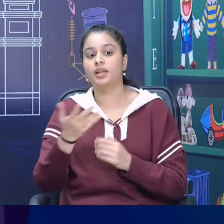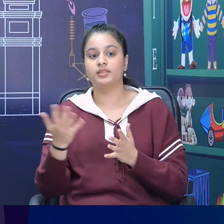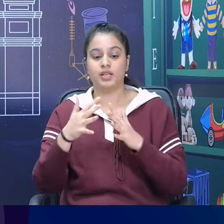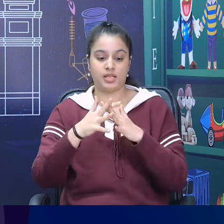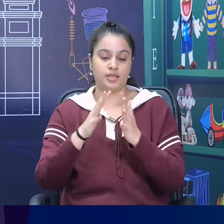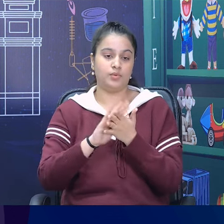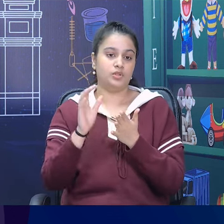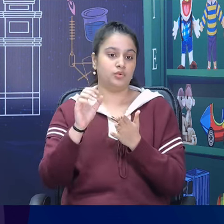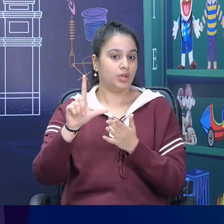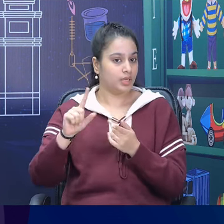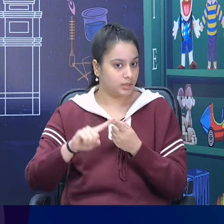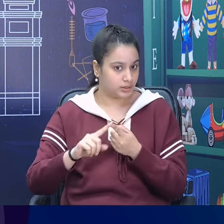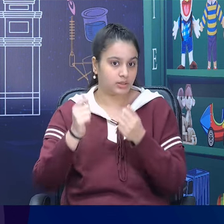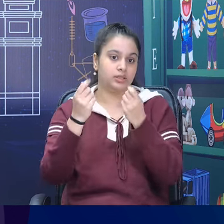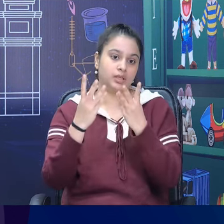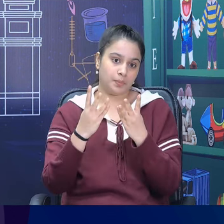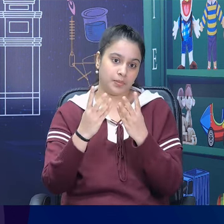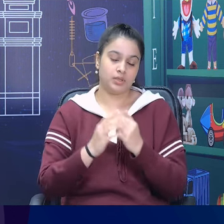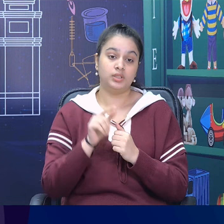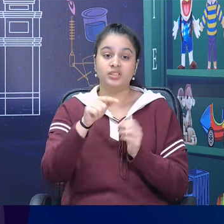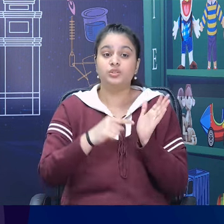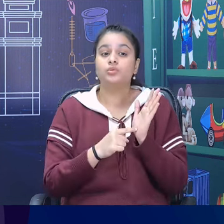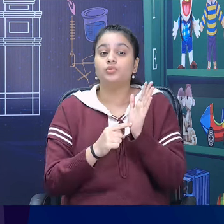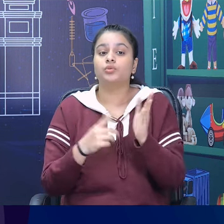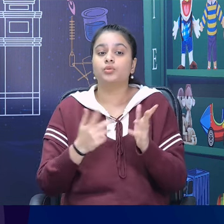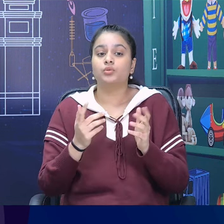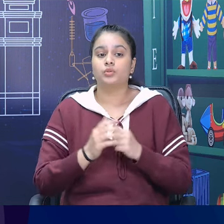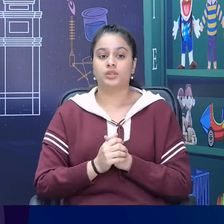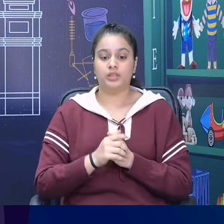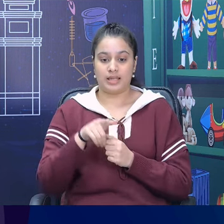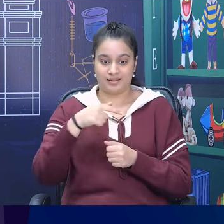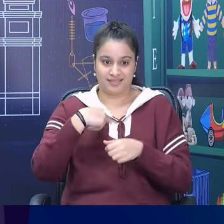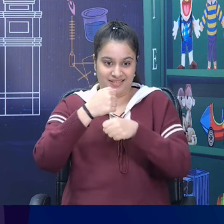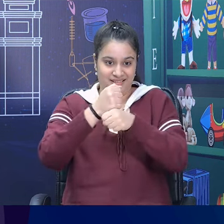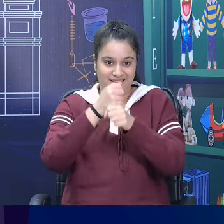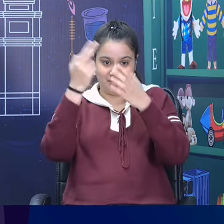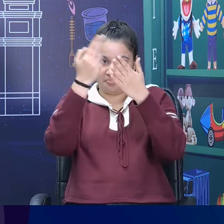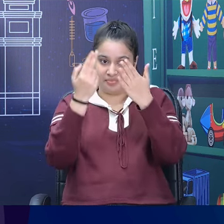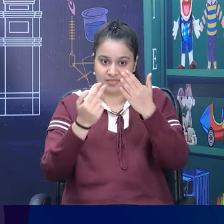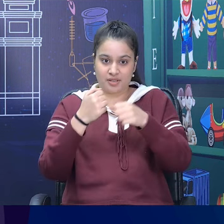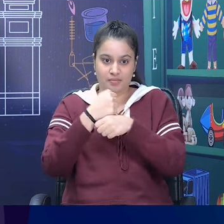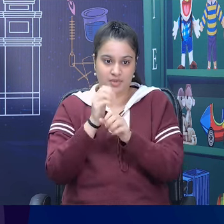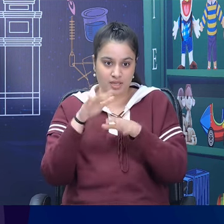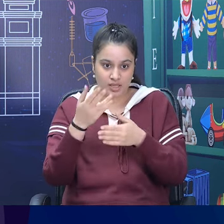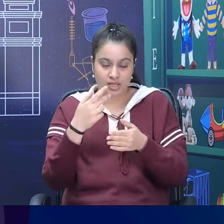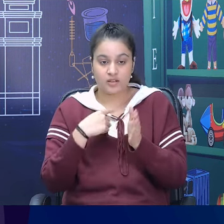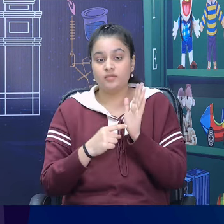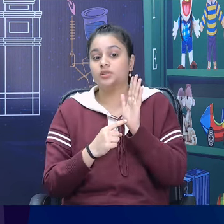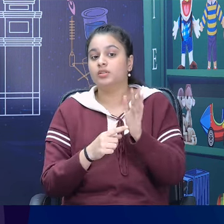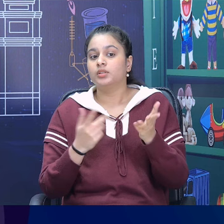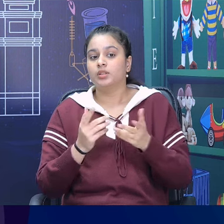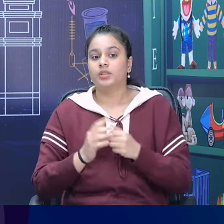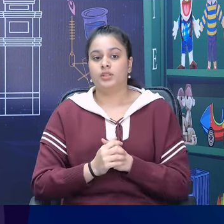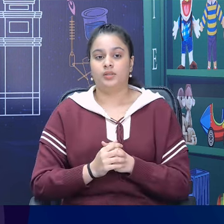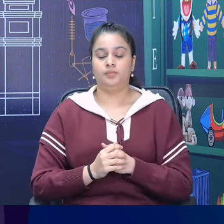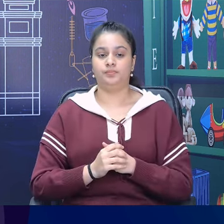होल नंबर तो इसको हमने रिप्रेजेंट करने के लिए इन सबको एक वेन डायग्राम की हेल्प से भी हम समझ सकते हैं कि कैसे कौन सा नंबर किसमें को इंसाइड कर